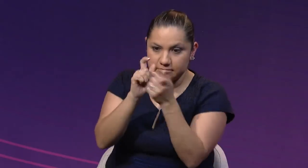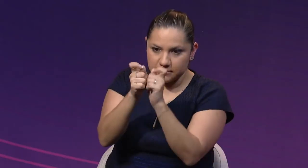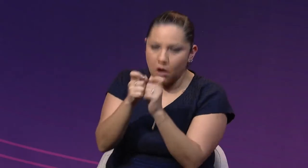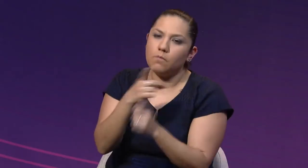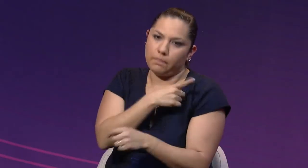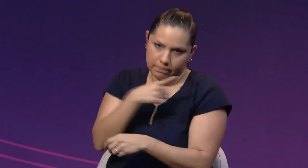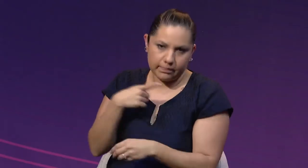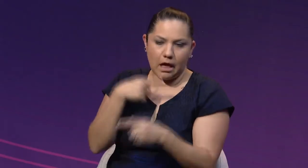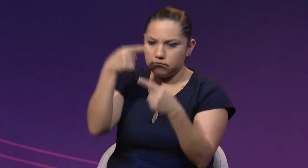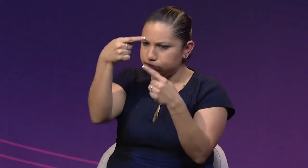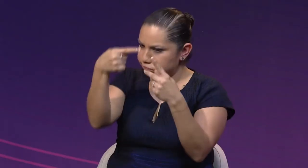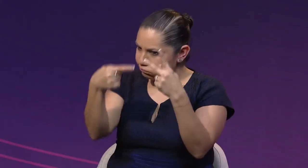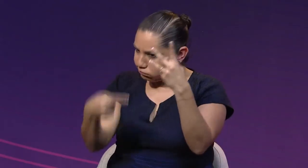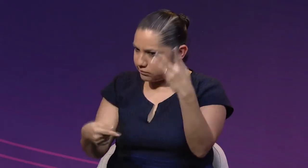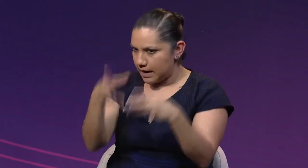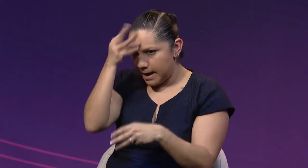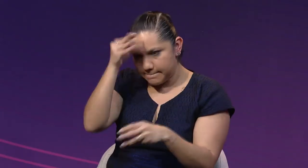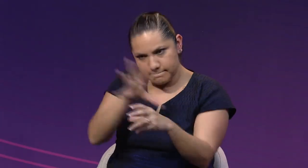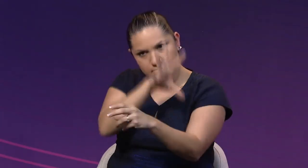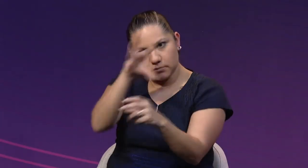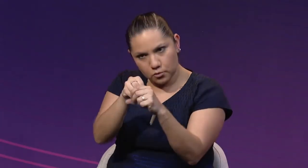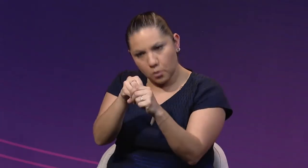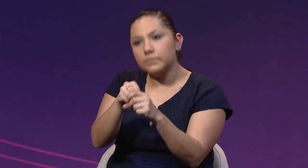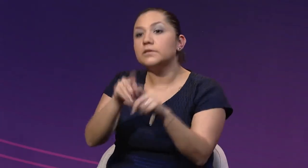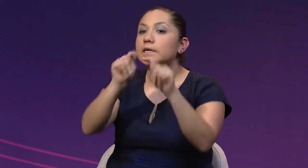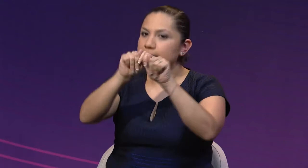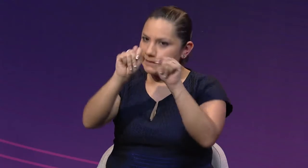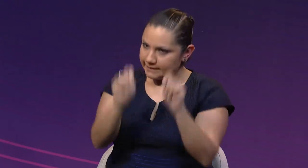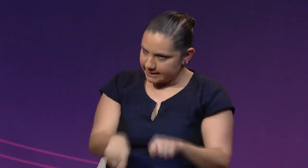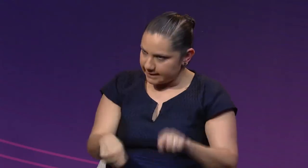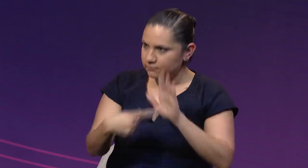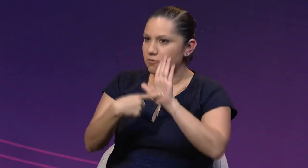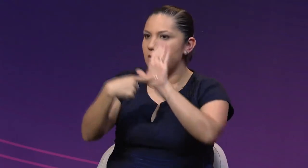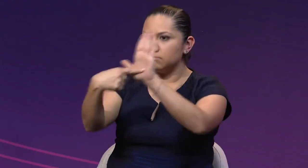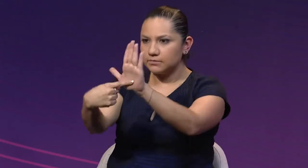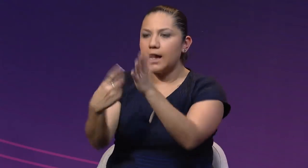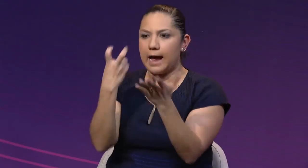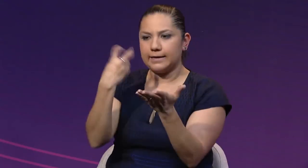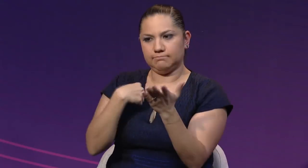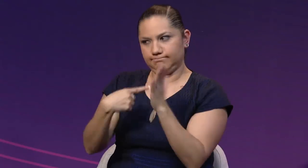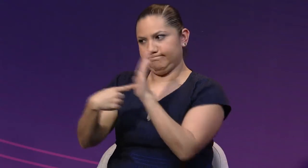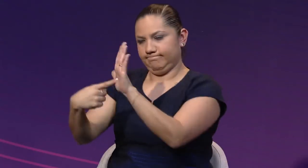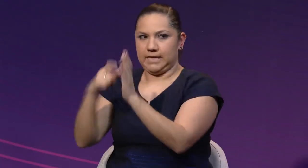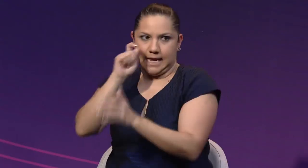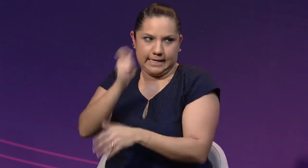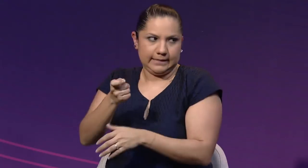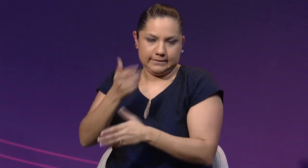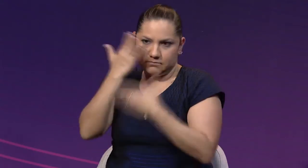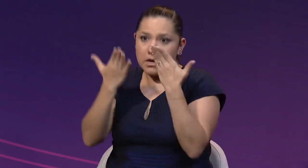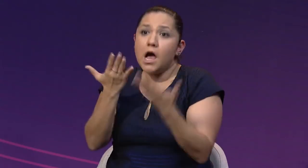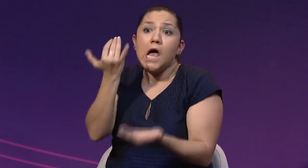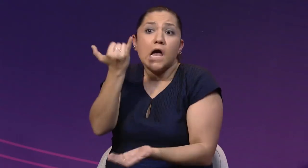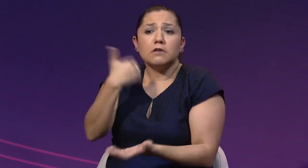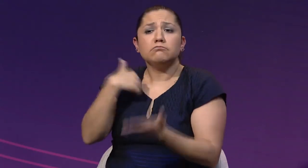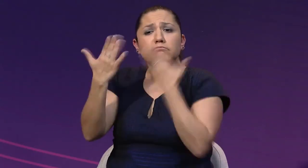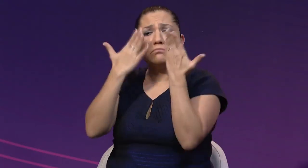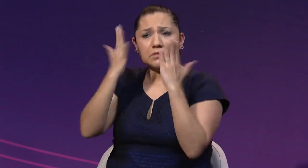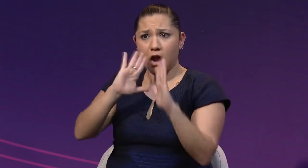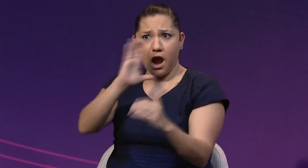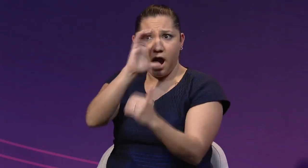Entonces, si quieres ser intérprete traductor, hay muchas cosas en las que te tienes que profesionalizar titular